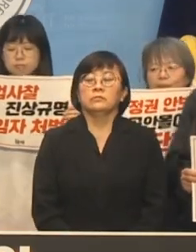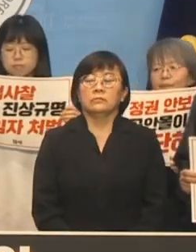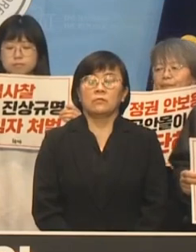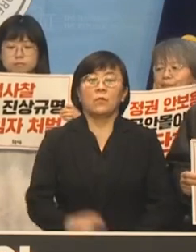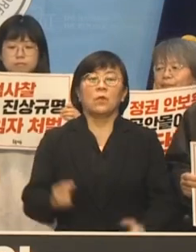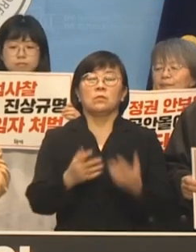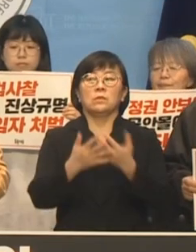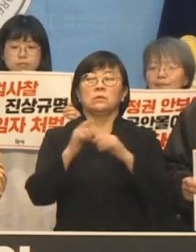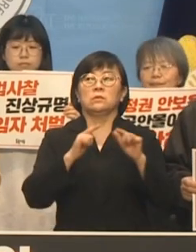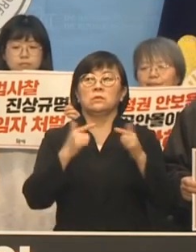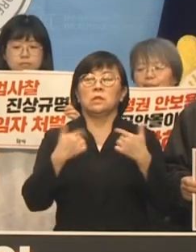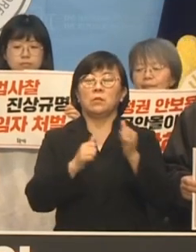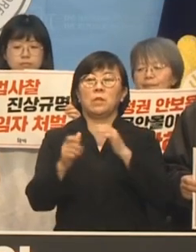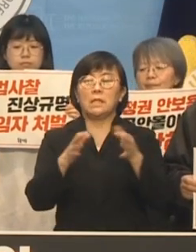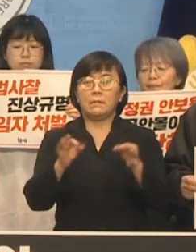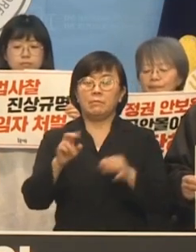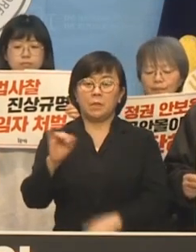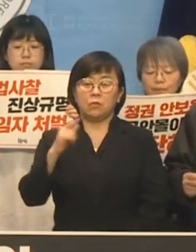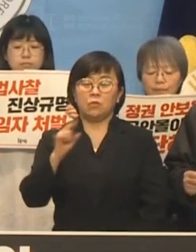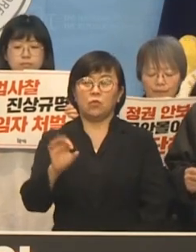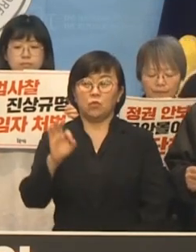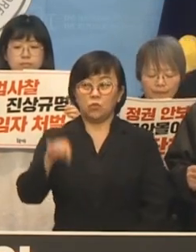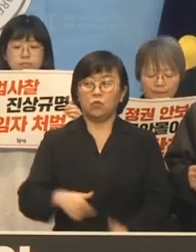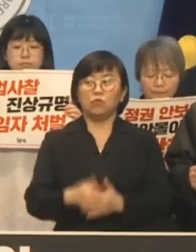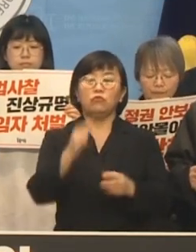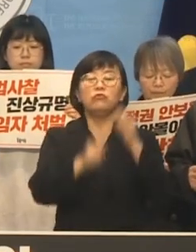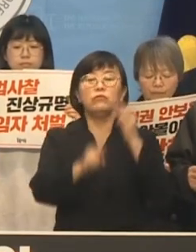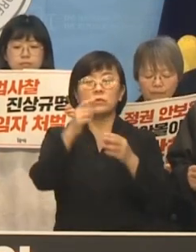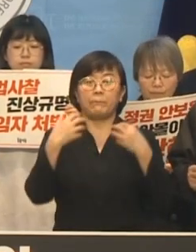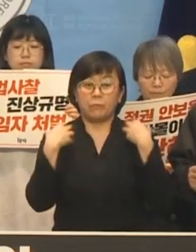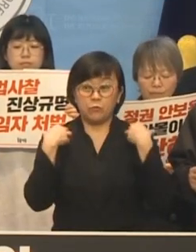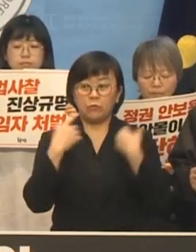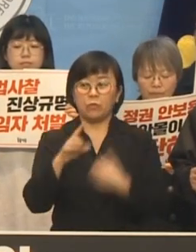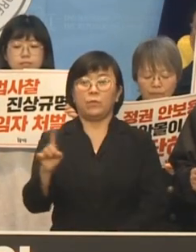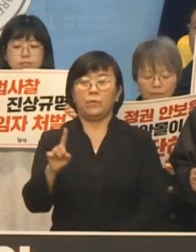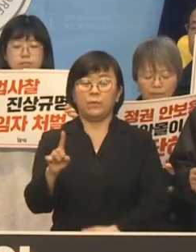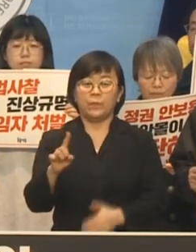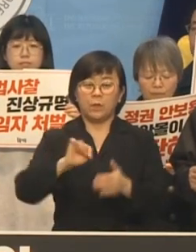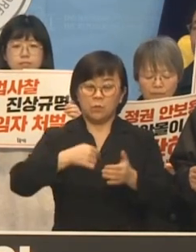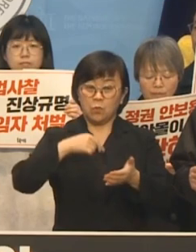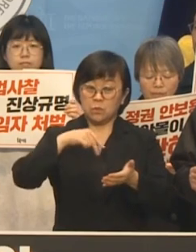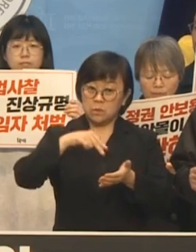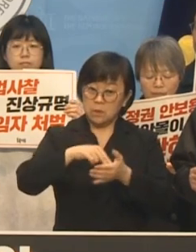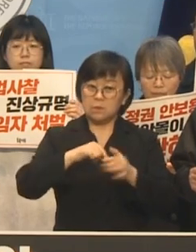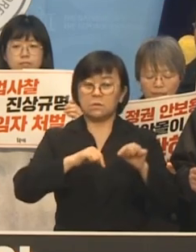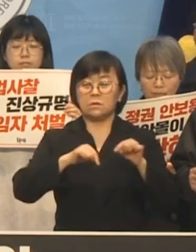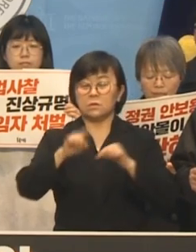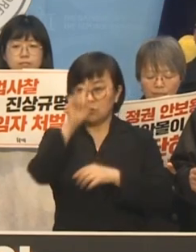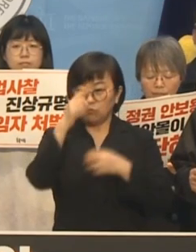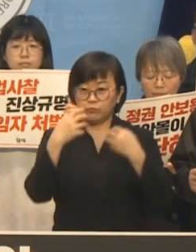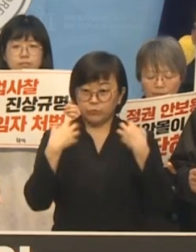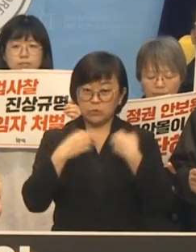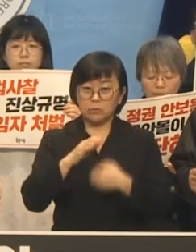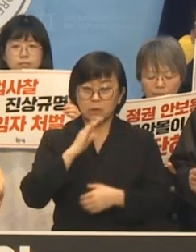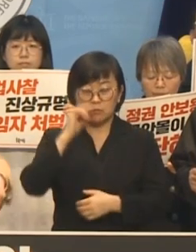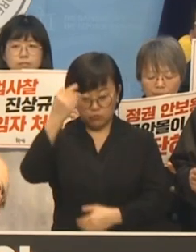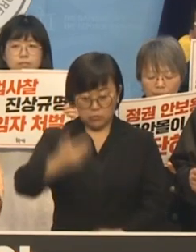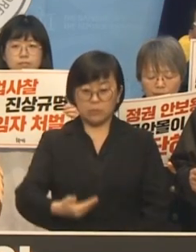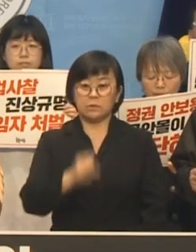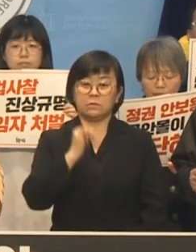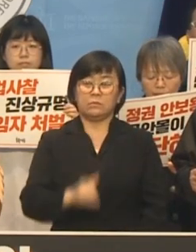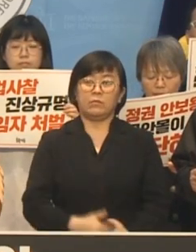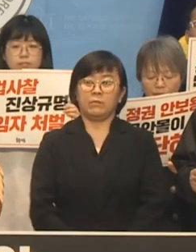촛불행동 상임대표 김민웅입니다. 윤석열 정권이 독재 정권인가 이렇게 묻는 분들도